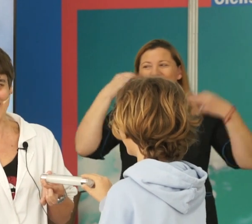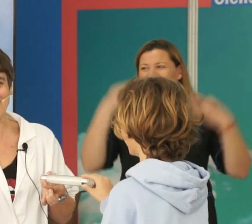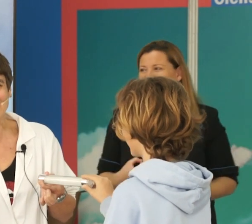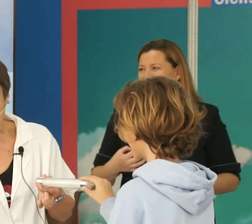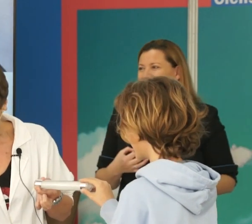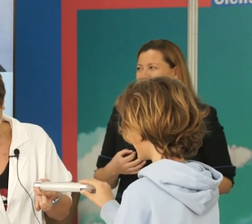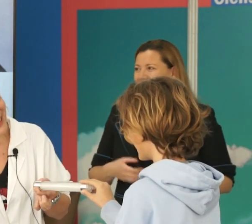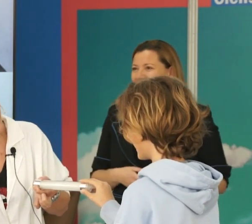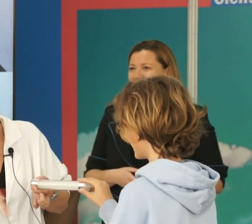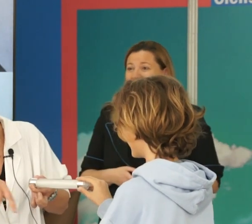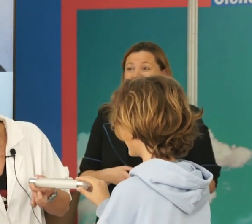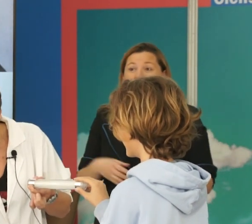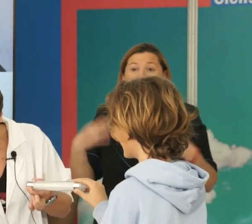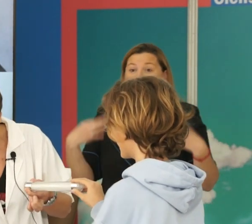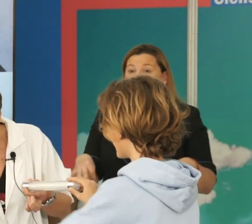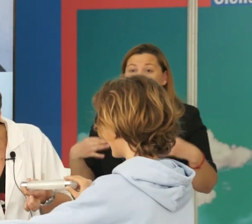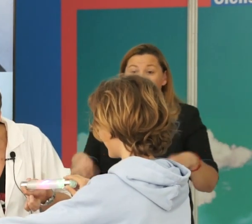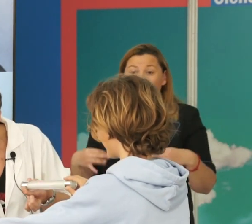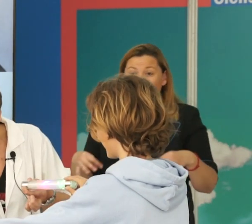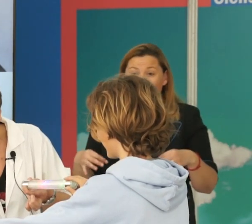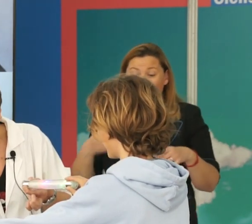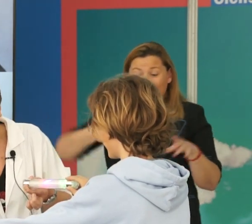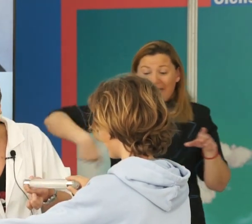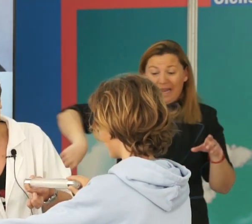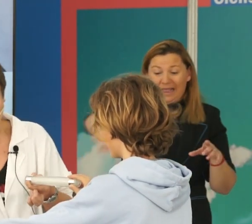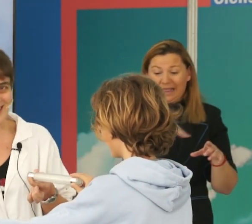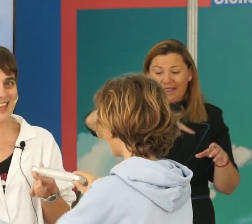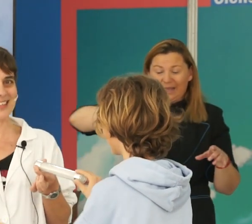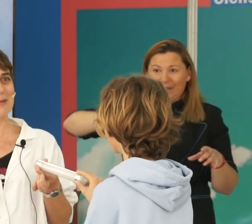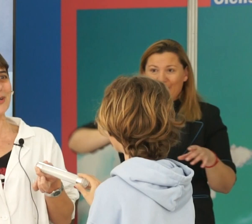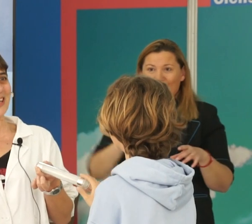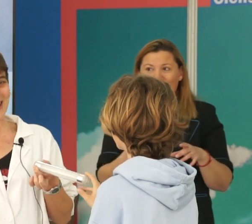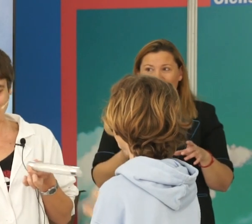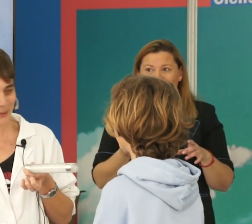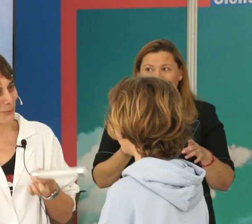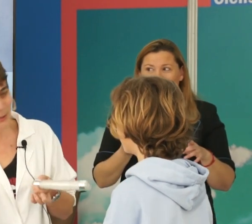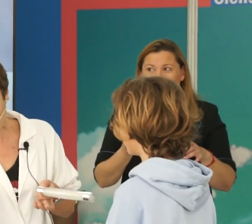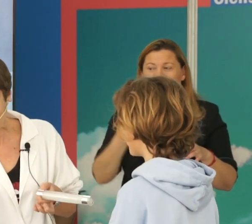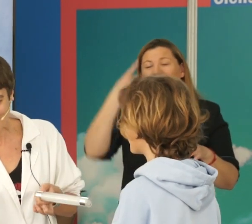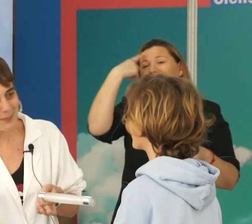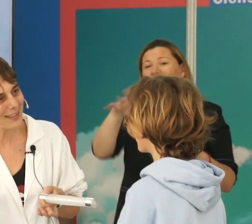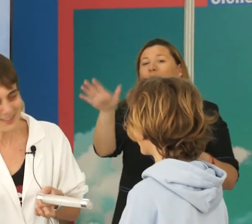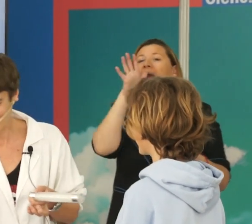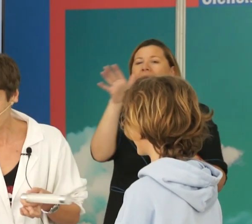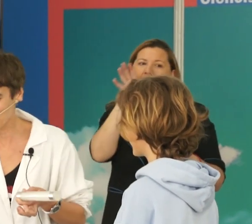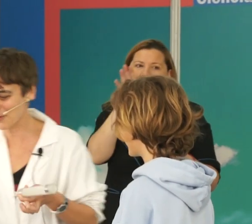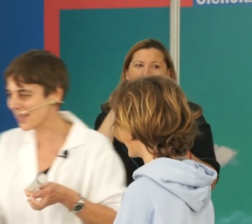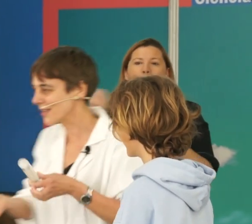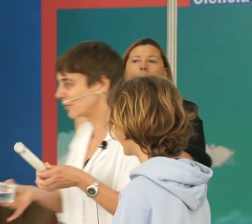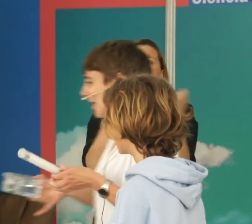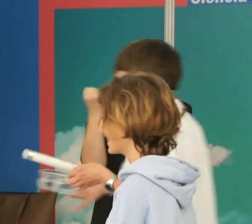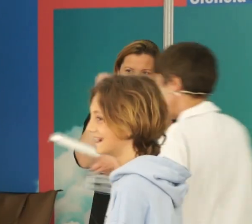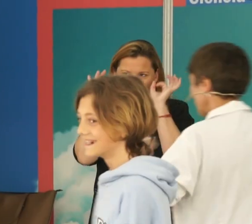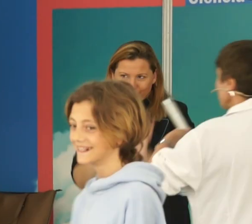Exactamente, ¿vale? Simplemente cerramos el circuito y ya sabemos que el agua es conductora, ¿vale? Muy